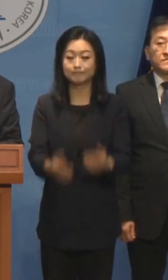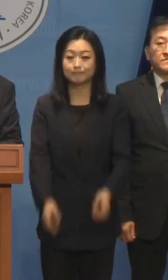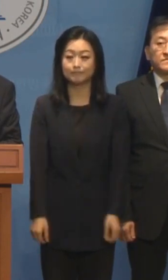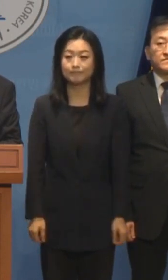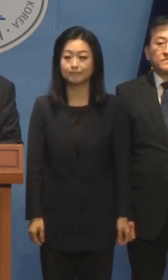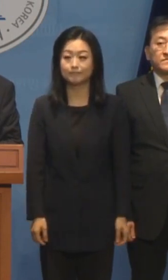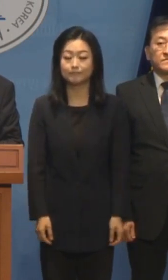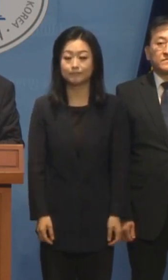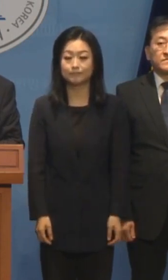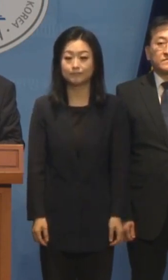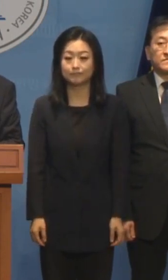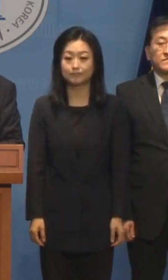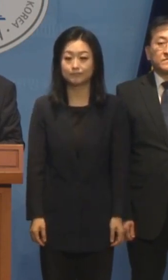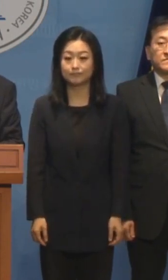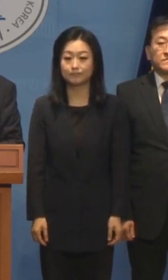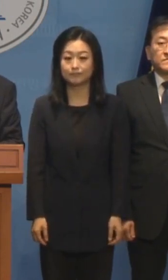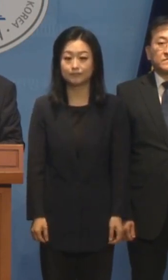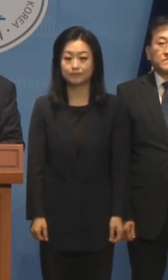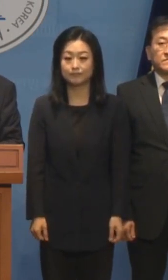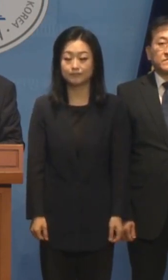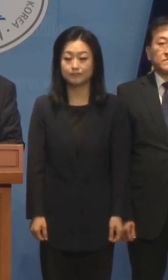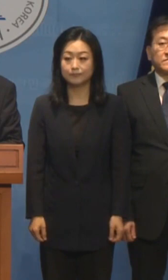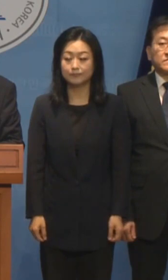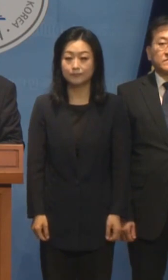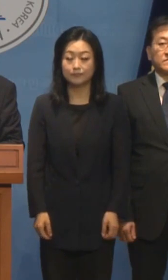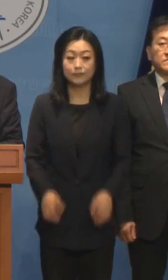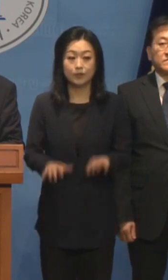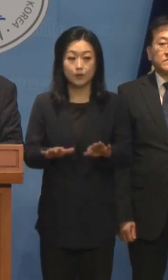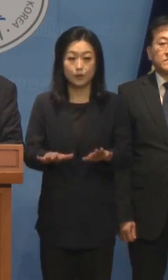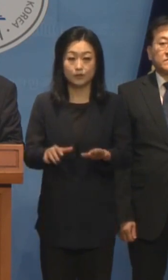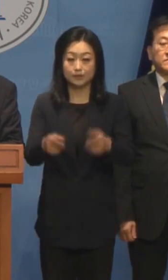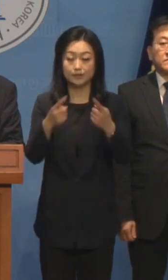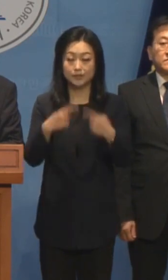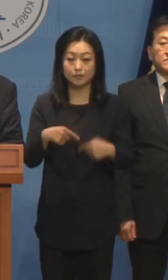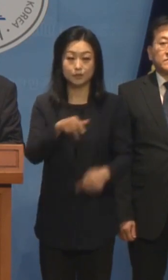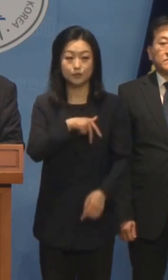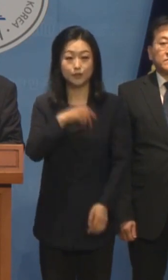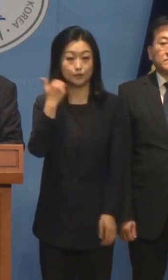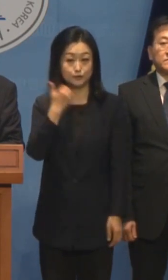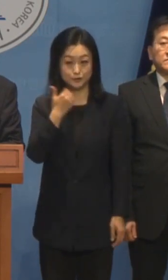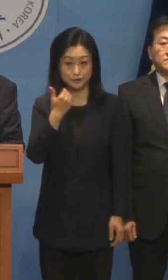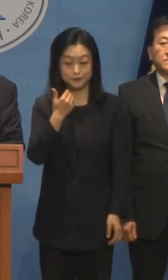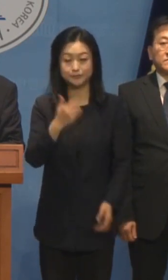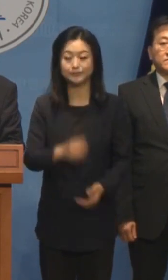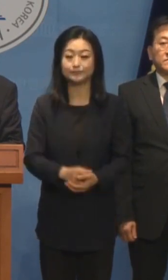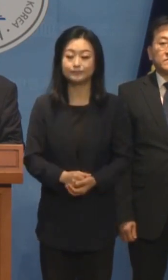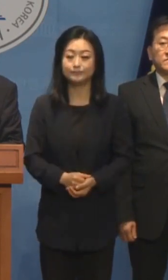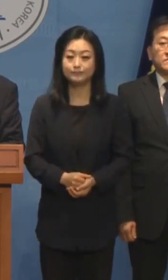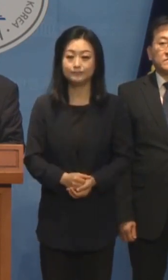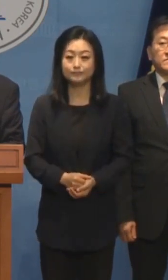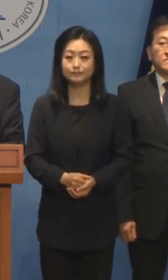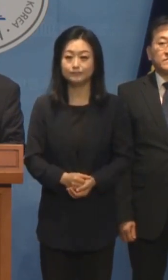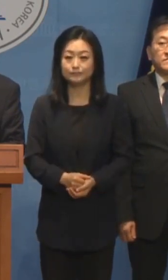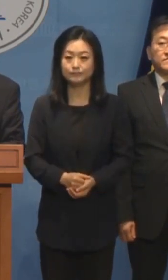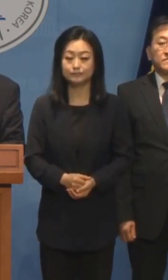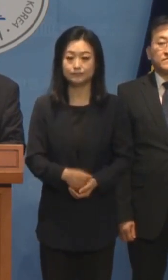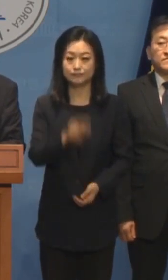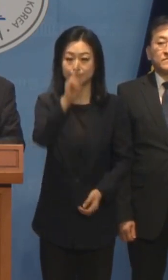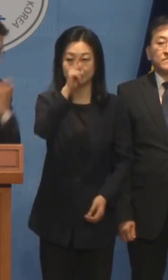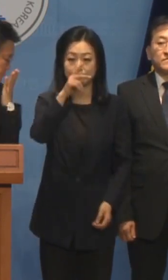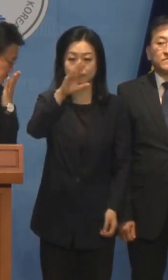밝히는 이런 순으로 기자회견을 진행하겠습니다. 오늘 참석하신 분부터 소개해드리겠습니다.